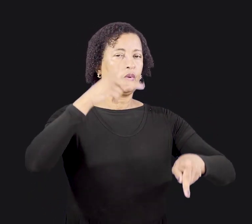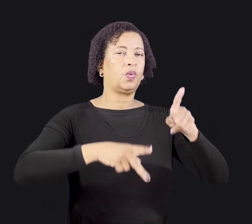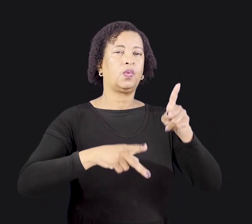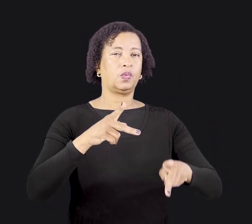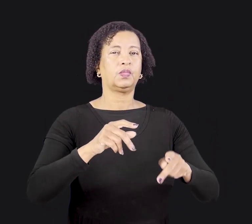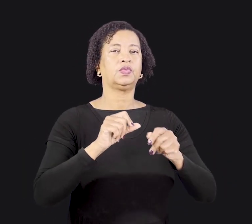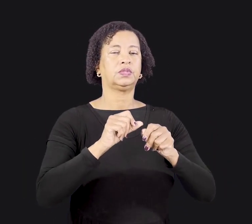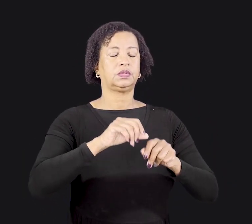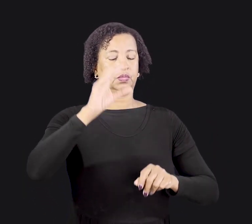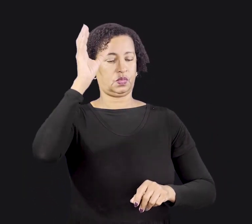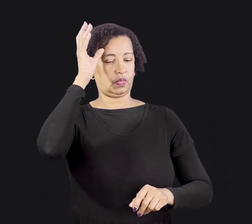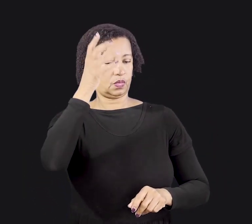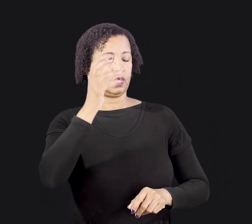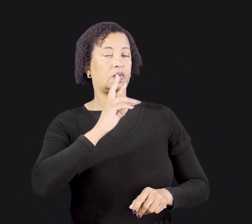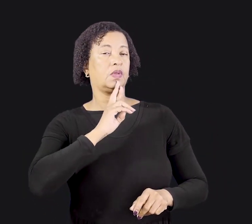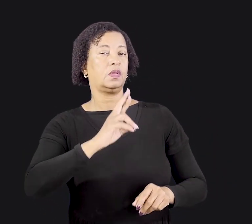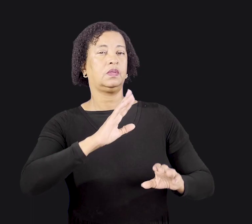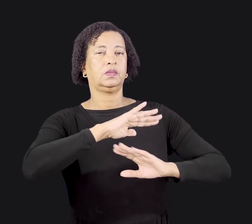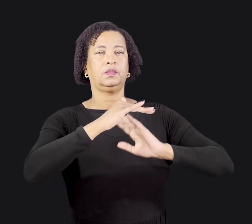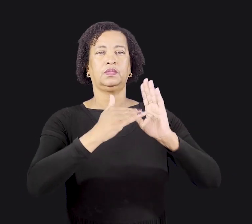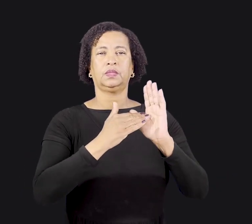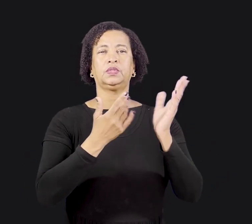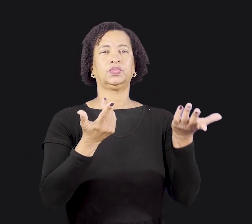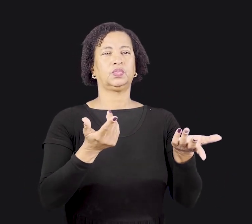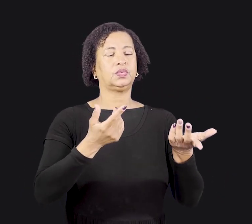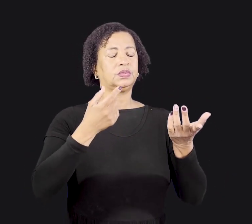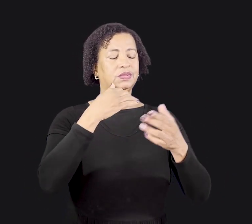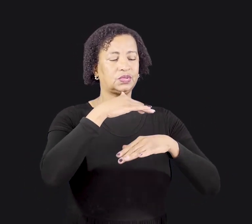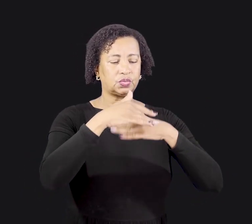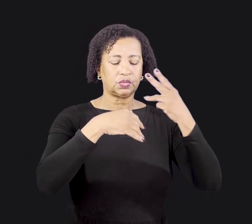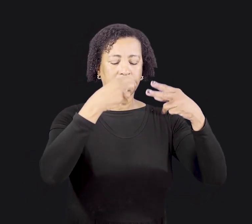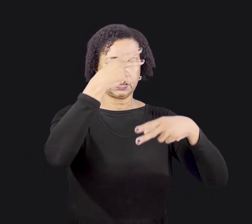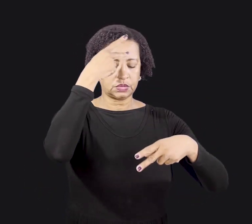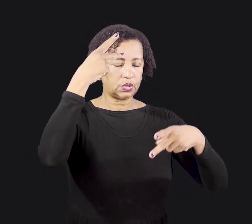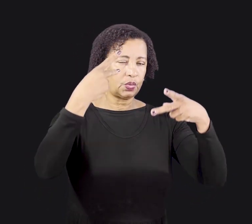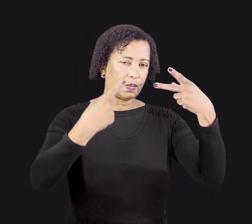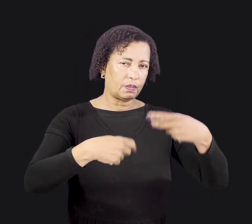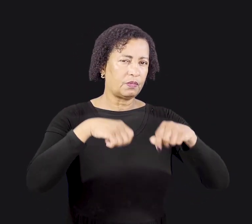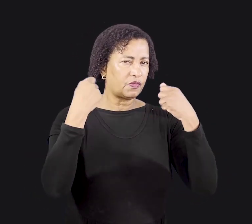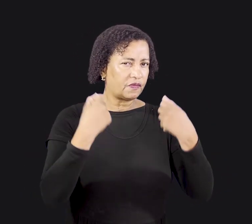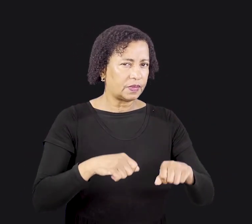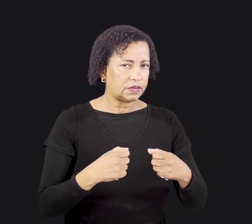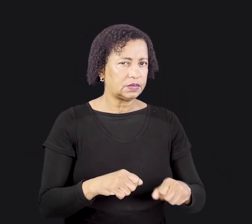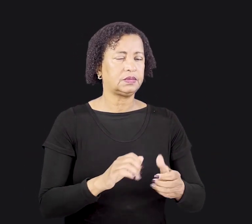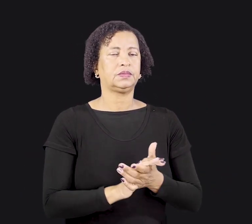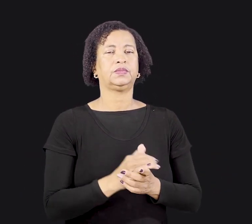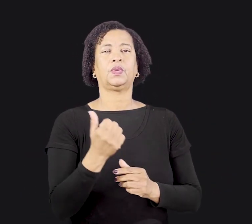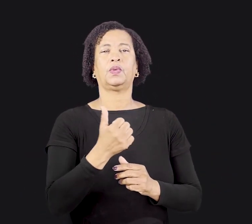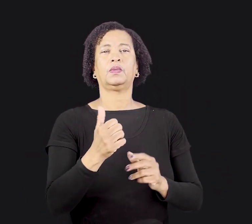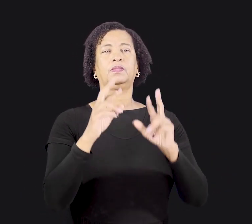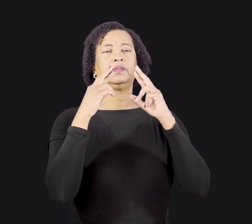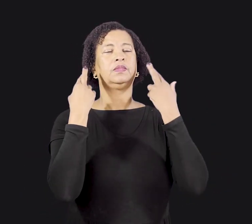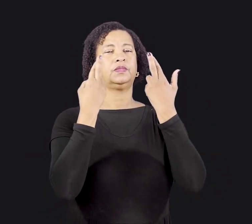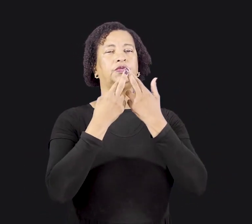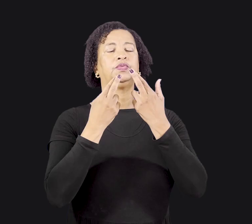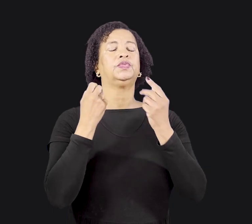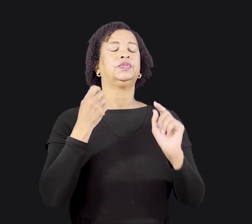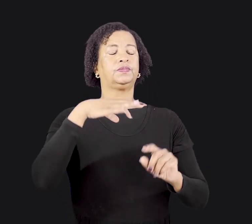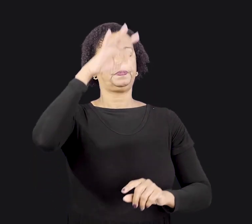sua resposta e solução para todas as necessidades humanas deste mundo. O primeiro retiro espiritual foi um grande